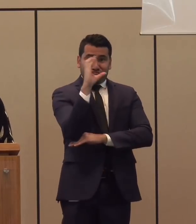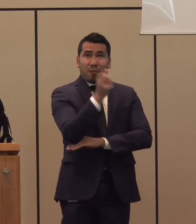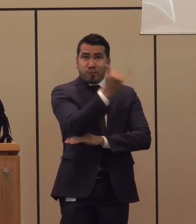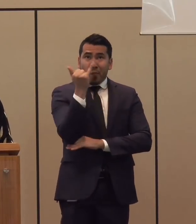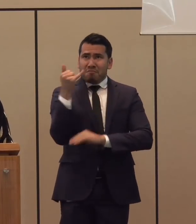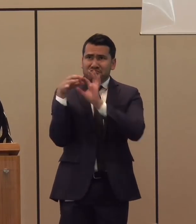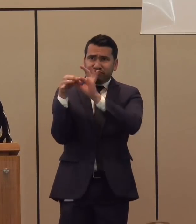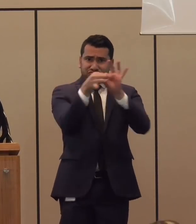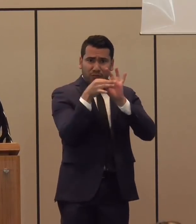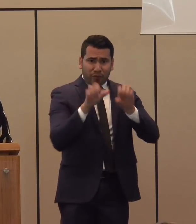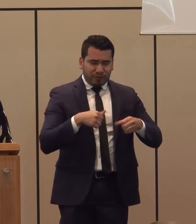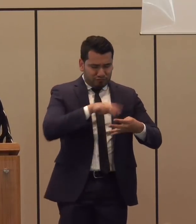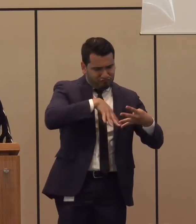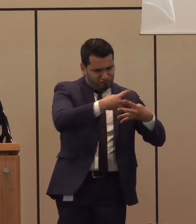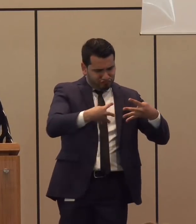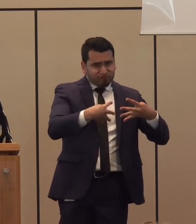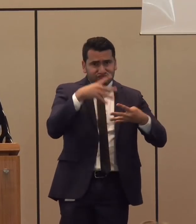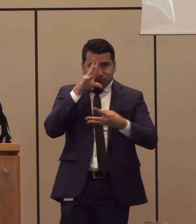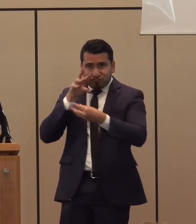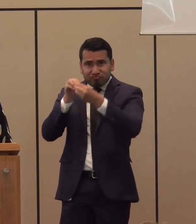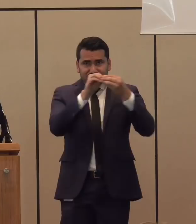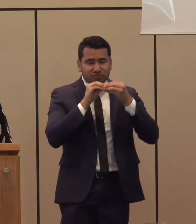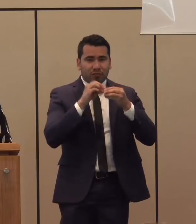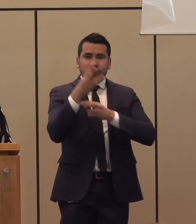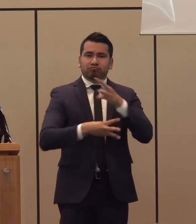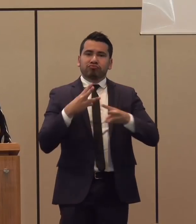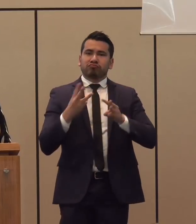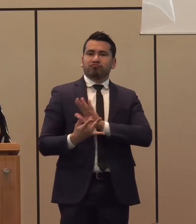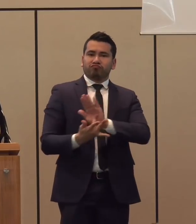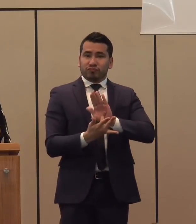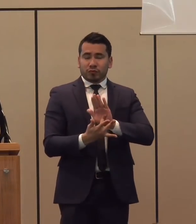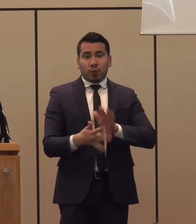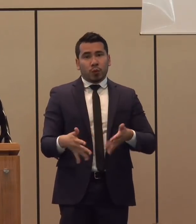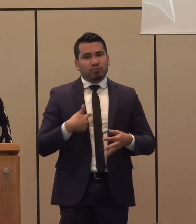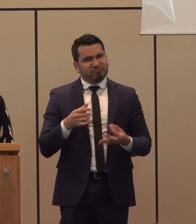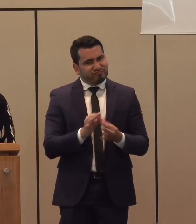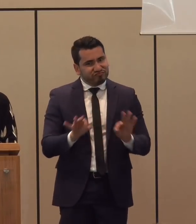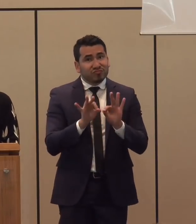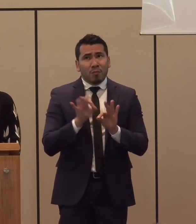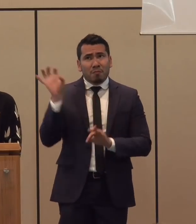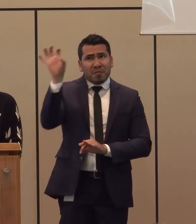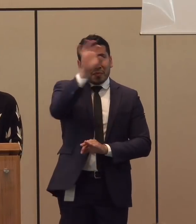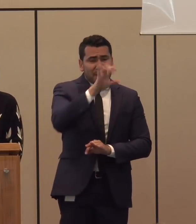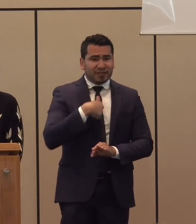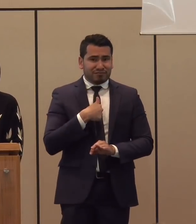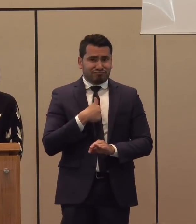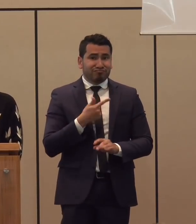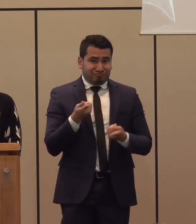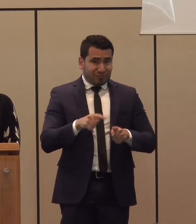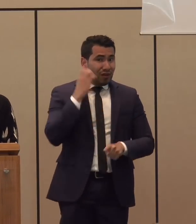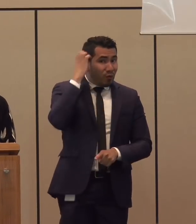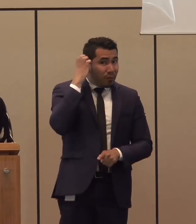es un ejemplo a nivel mundial exitoso es increíble el interés de los países en europa y en asia